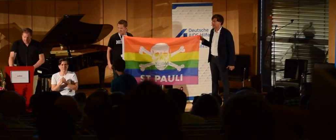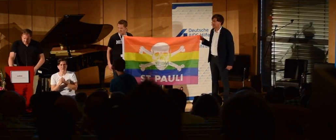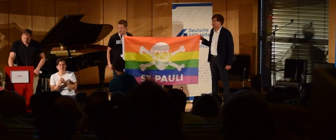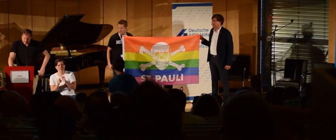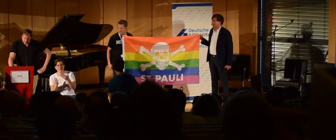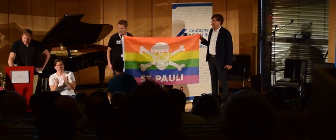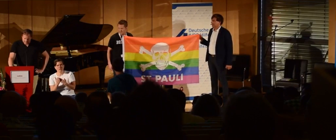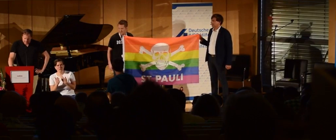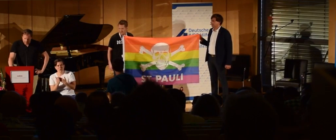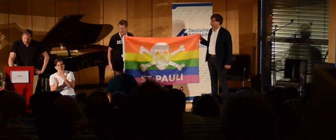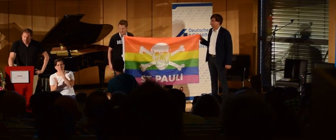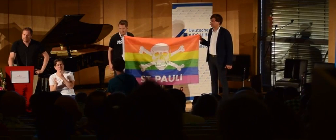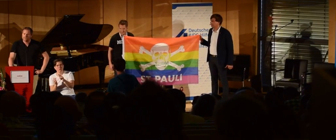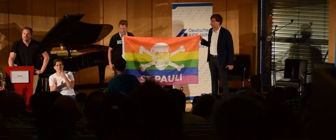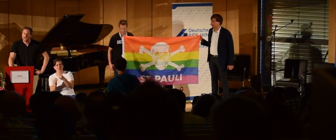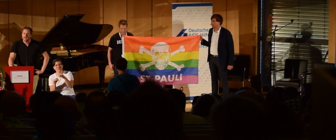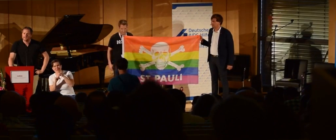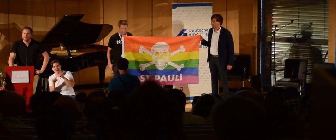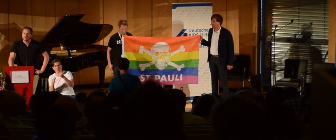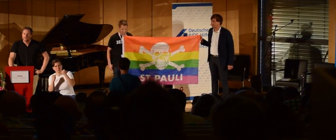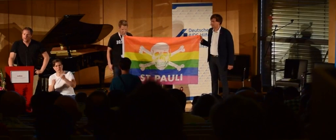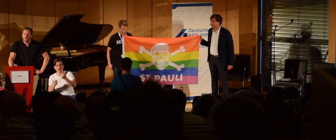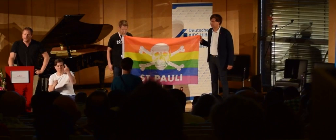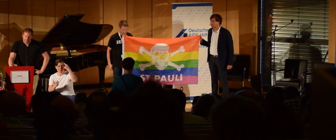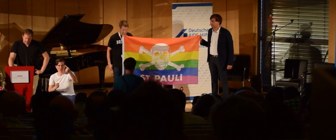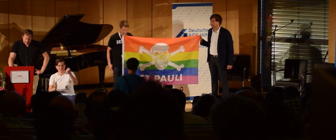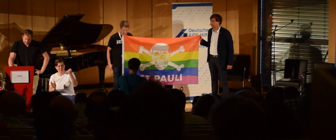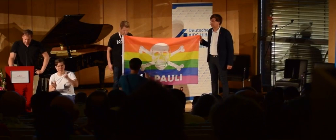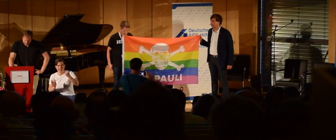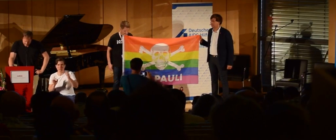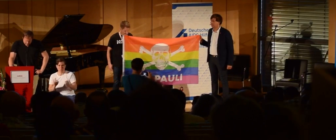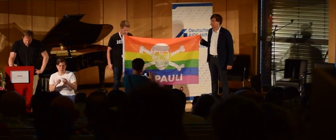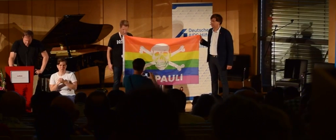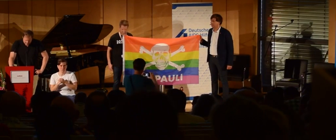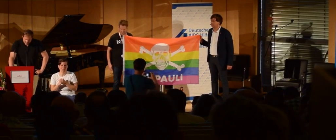sagen, es ist wichtig, dass man laut und stark und auch manchmal